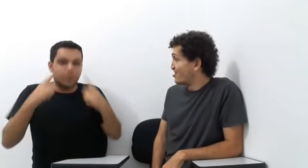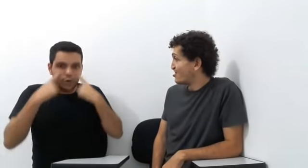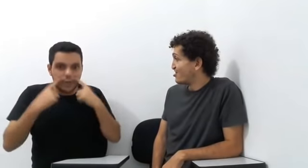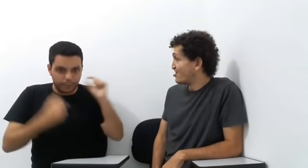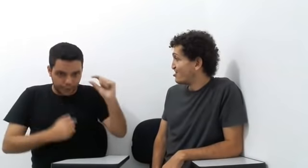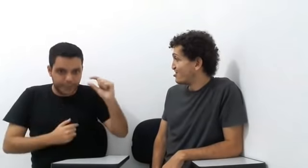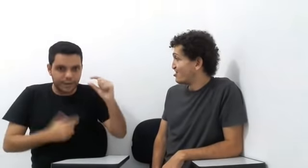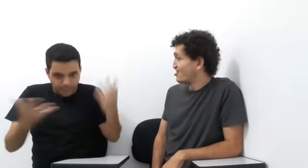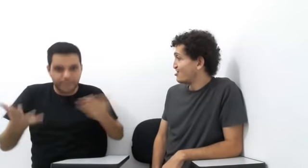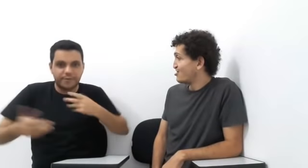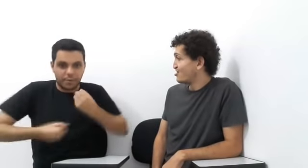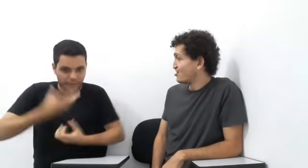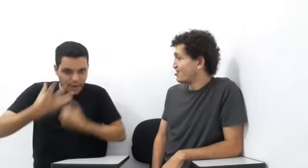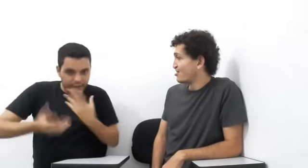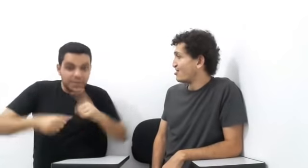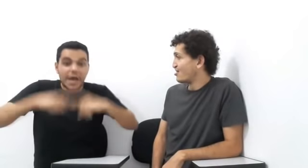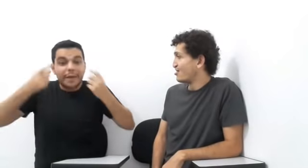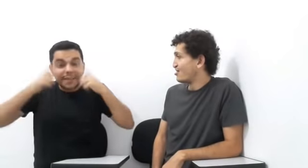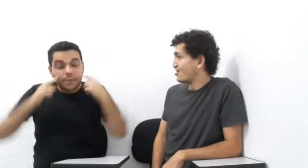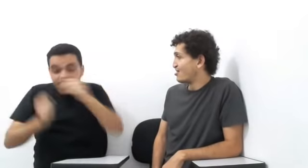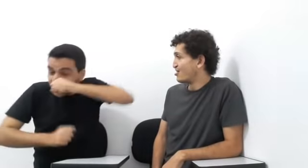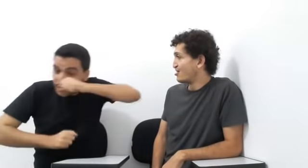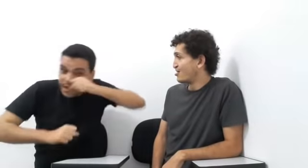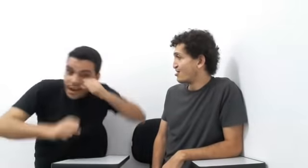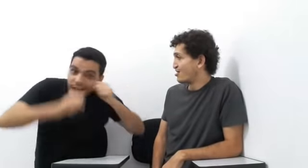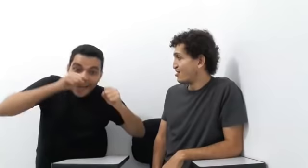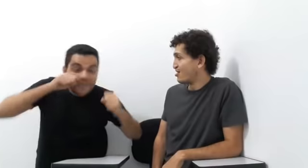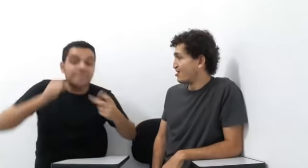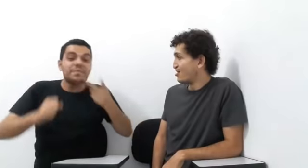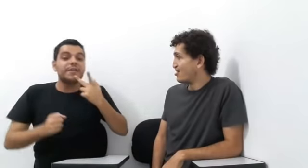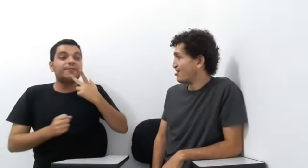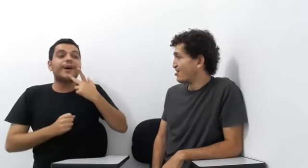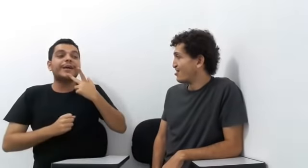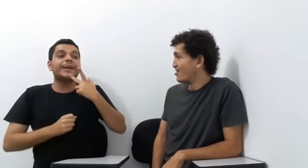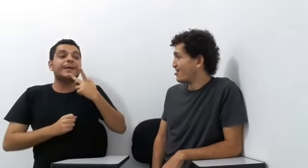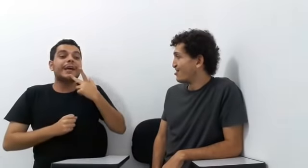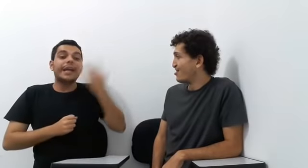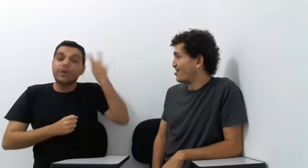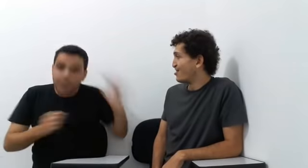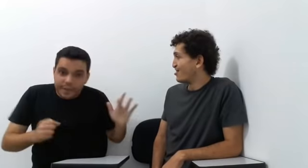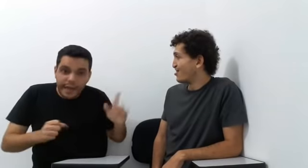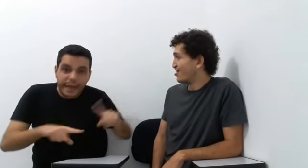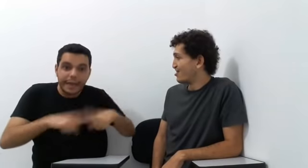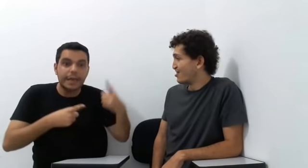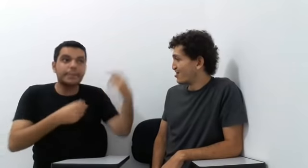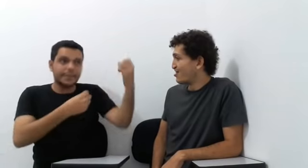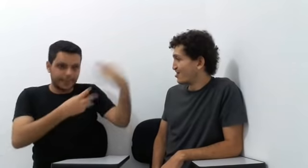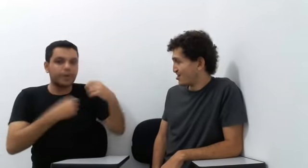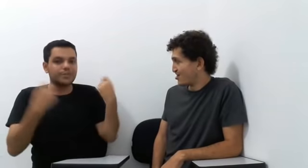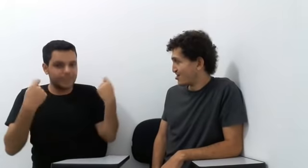chorei um pouquinho, confesso, mas depois eu enxuguei a lágrima e falei, eu não sei, mas você pode me